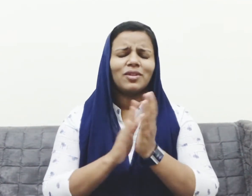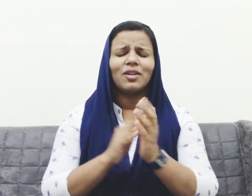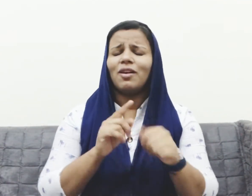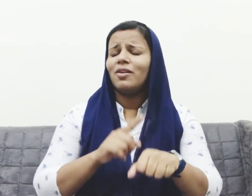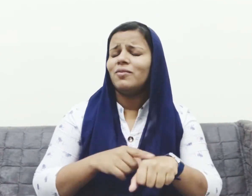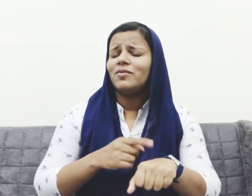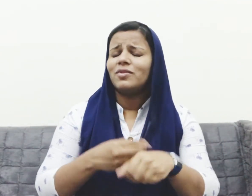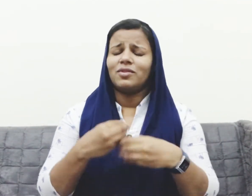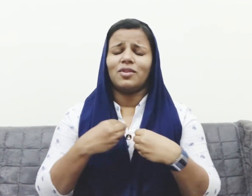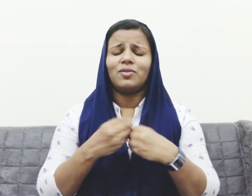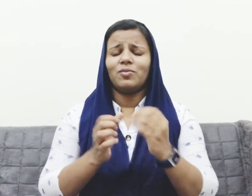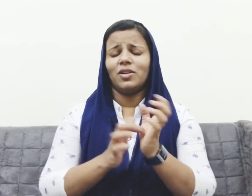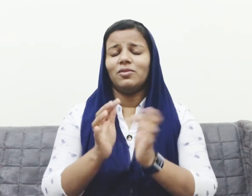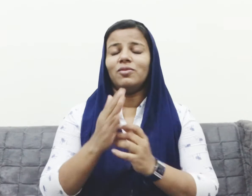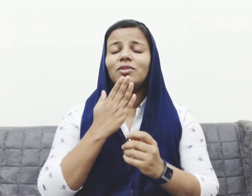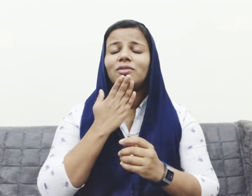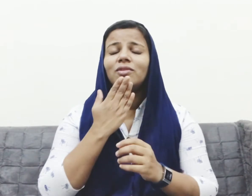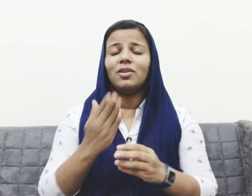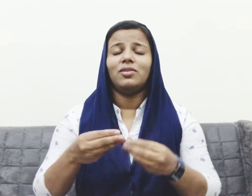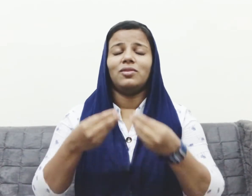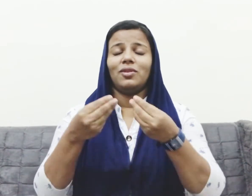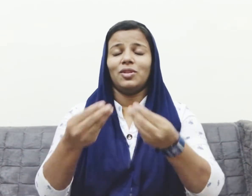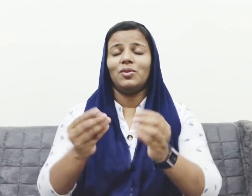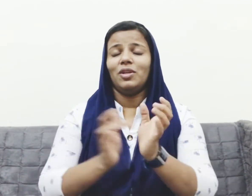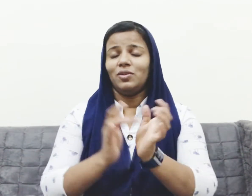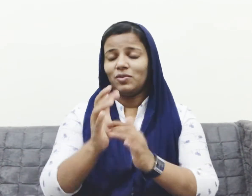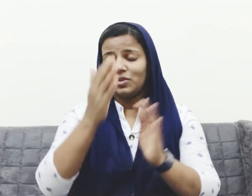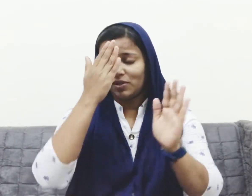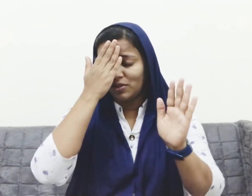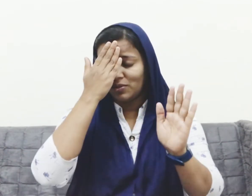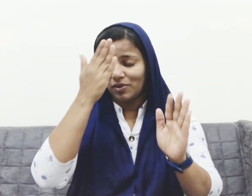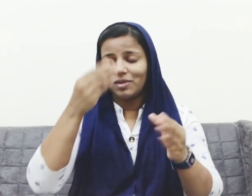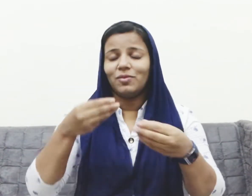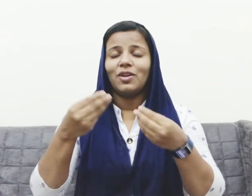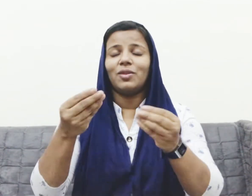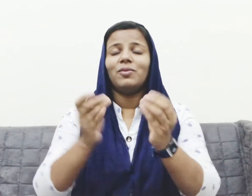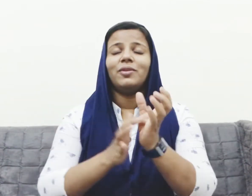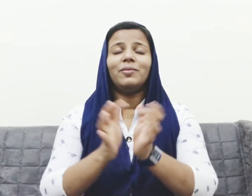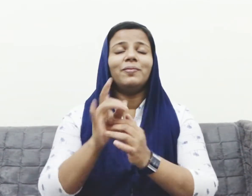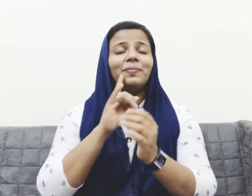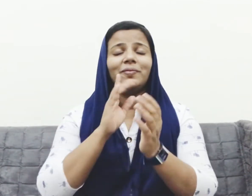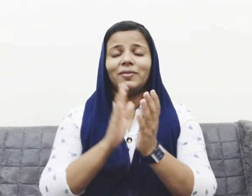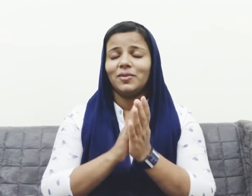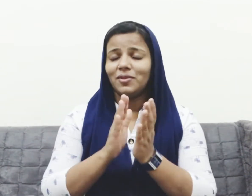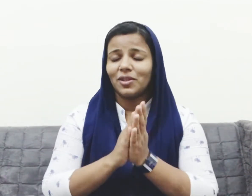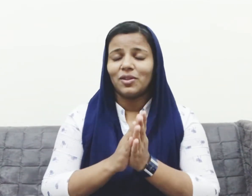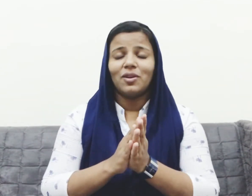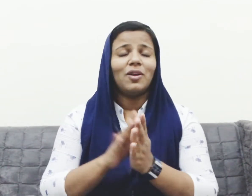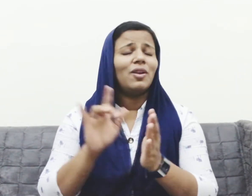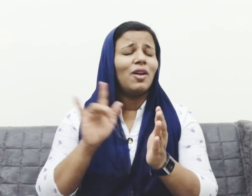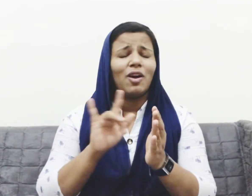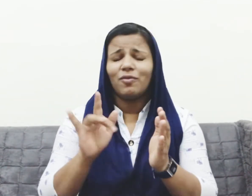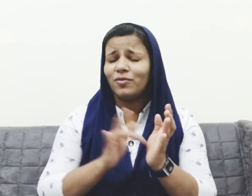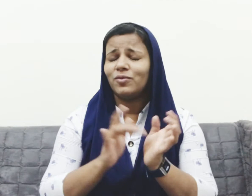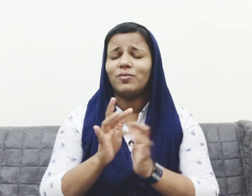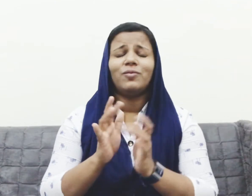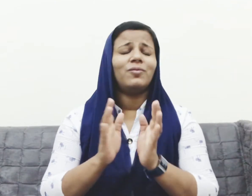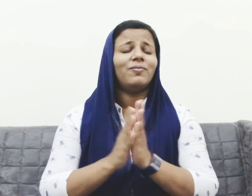അവസരം തന്നിരിക്കുന്നതിന് ഞങ്ങൾ നന്ദി പറയുന്ന കർത്താവ്, ഞങ്ങൾ സ്തോത്രം പറയുന്ന കർത്താവ്, ഞങ്ങളങ്ങേ സ്തുതിക്കുന്ന കർത്താവ്, ഓ വി ലവ് യു ലോർഡ്. ഞങ്ങളങ്ങേക്ക്